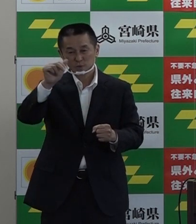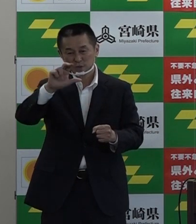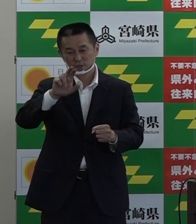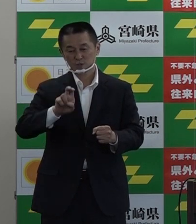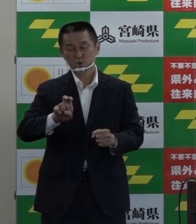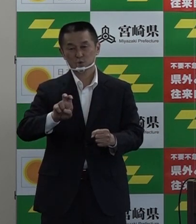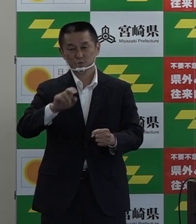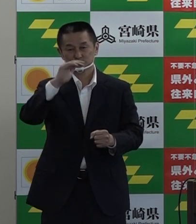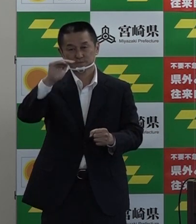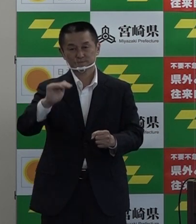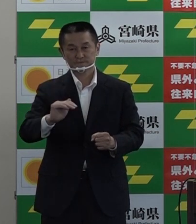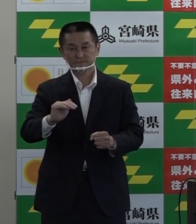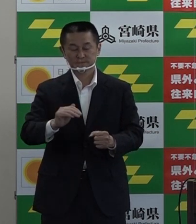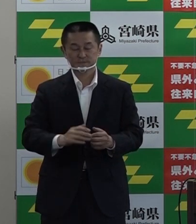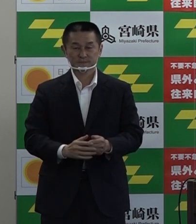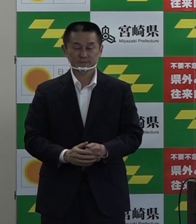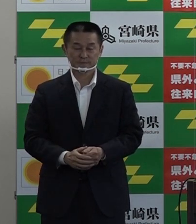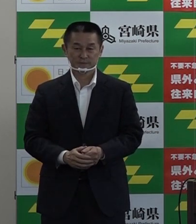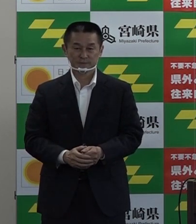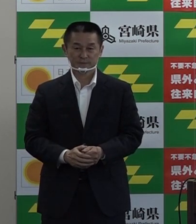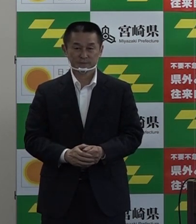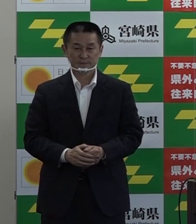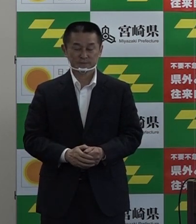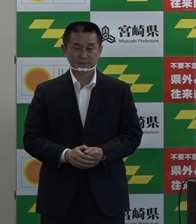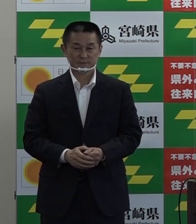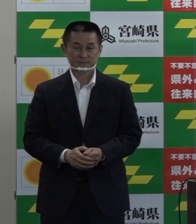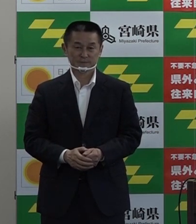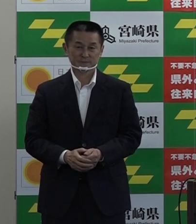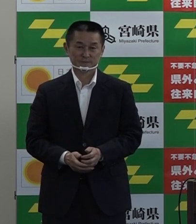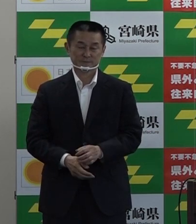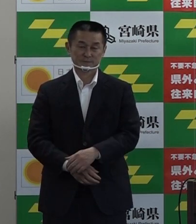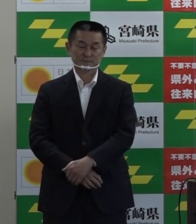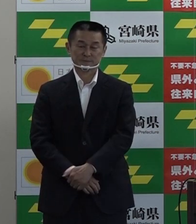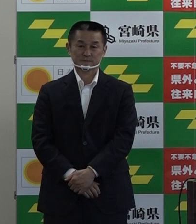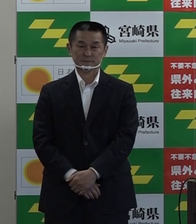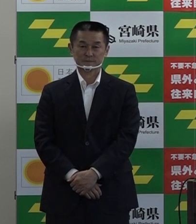ということになります。 ああ、そういうことですね。はい。